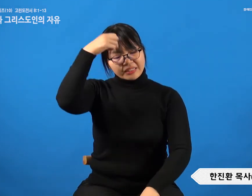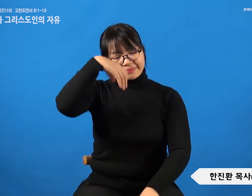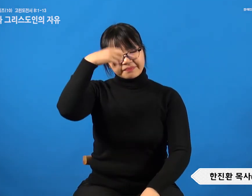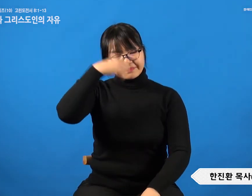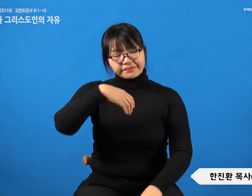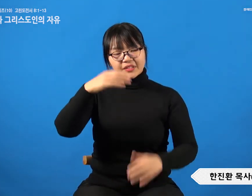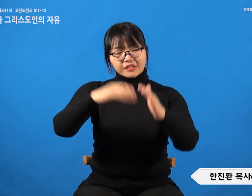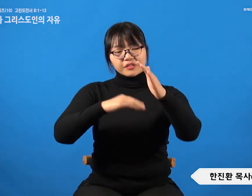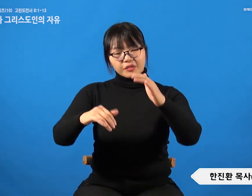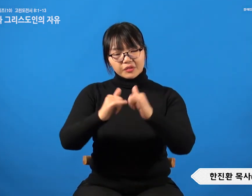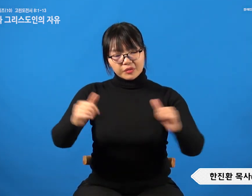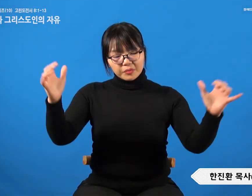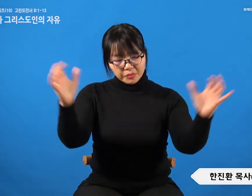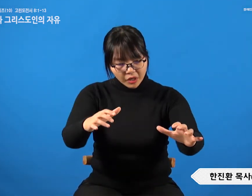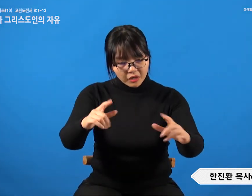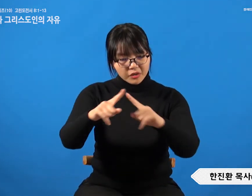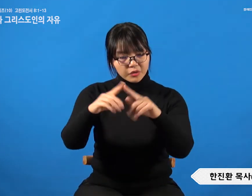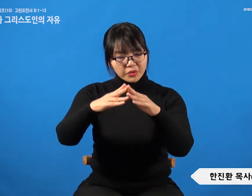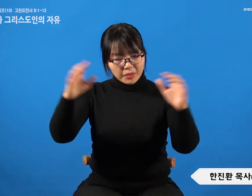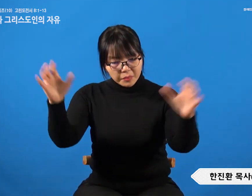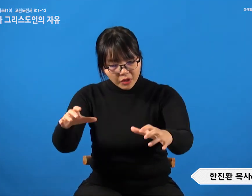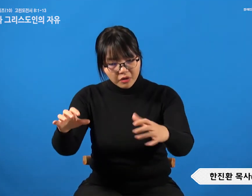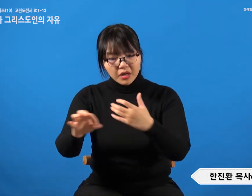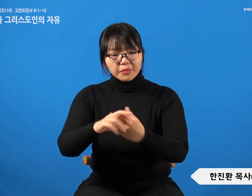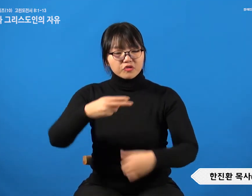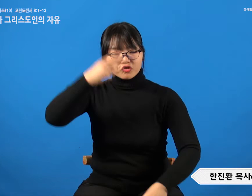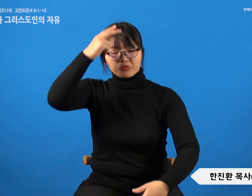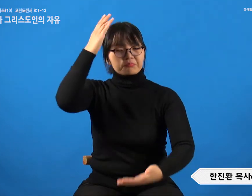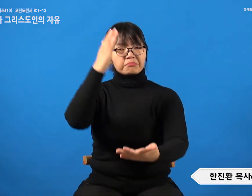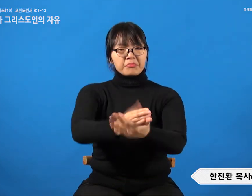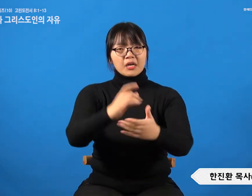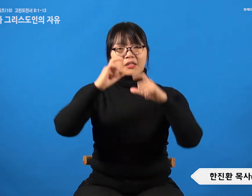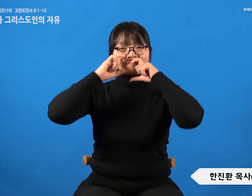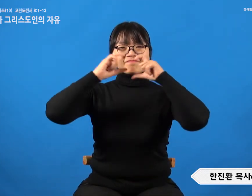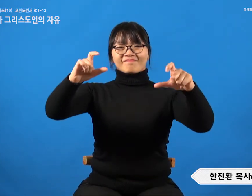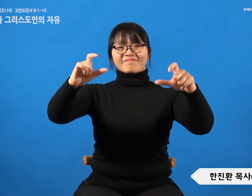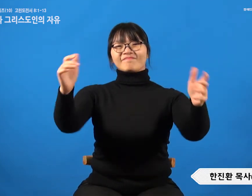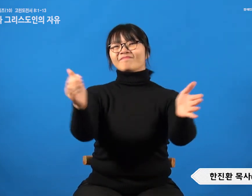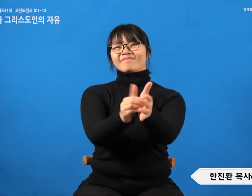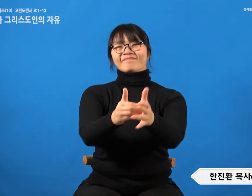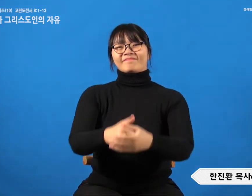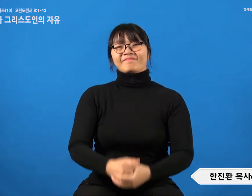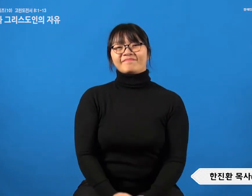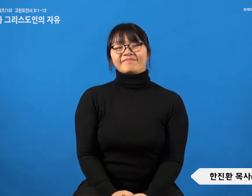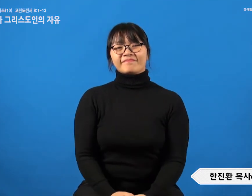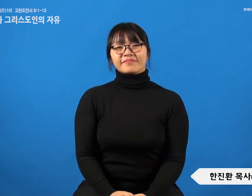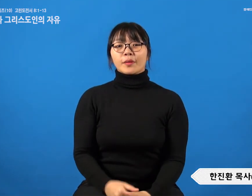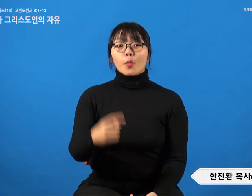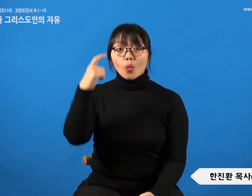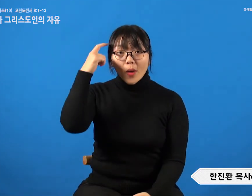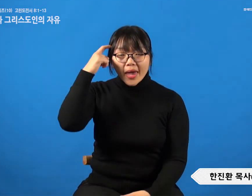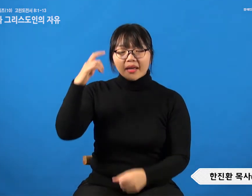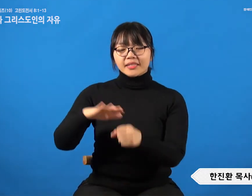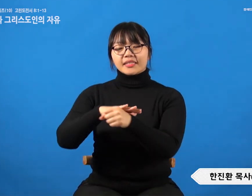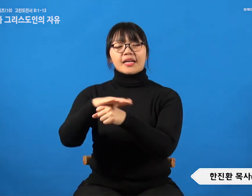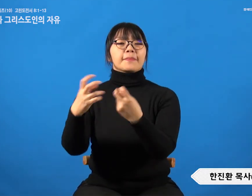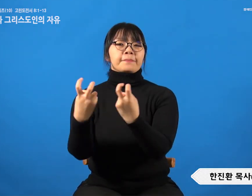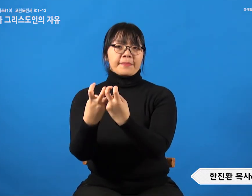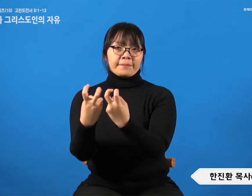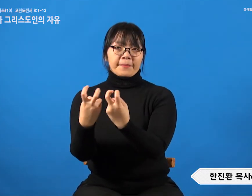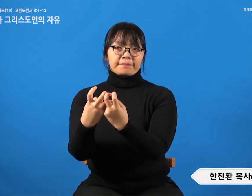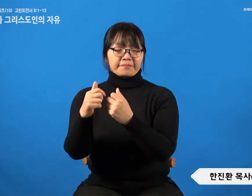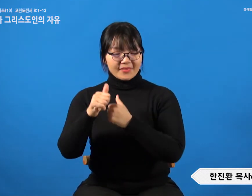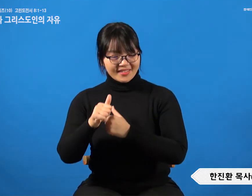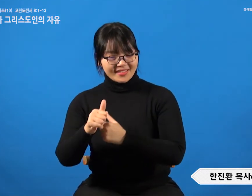공식적인 교인들의 모임에서는 안 합니다. 맥주 한 잔이라도 해서는 안 됩니다. 사랑의 원리